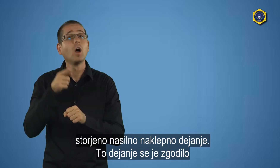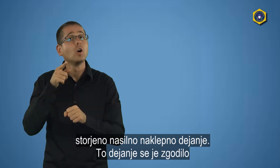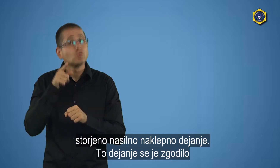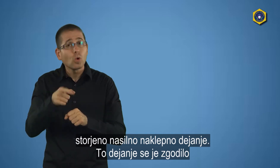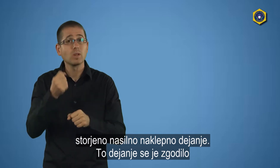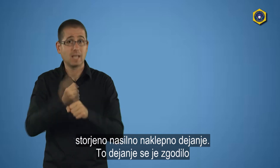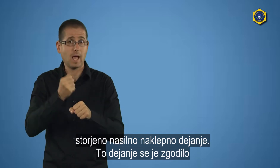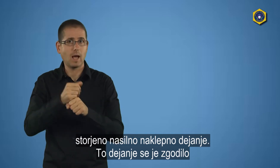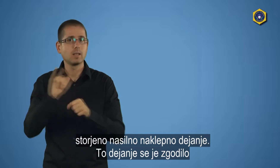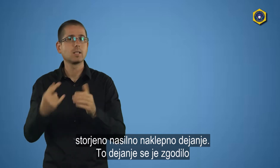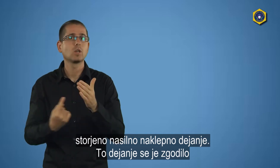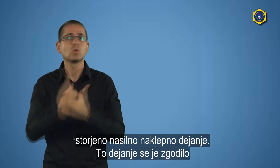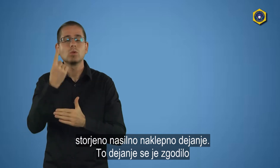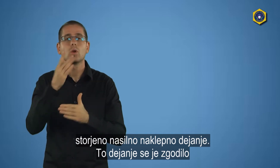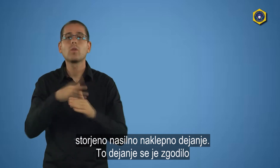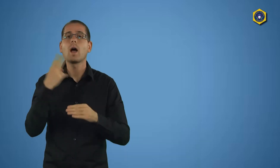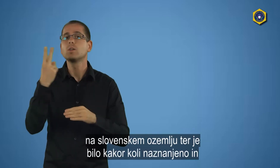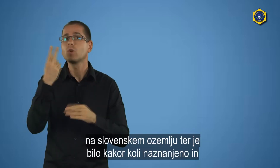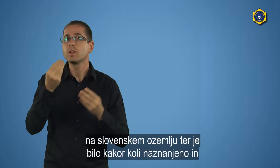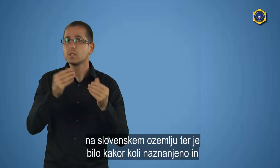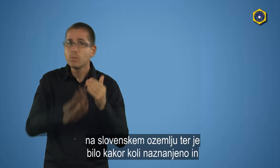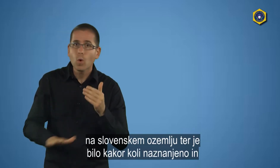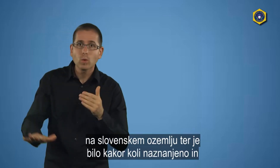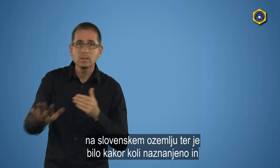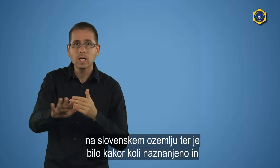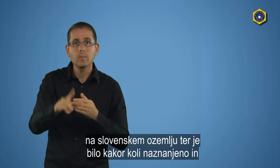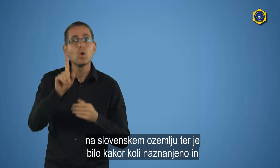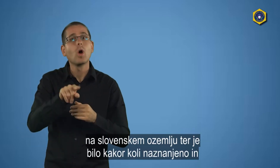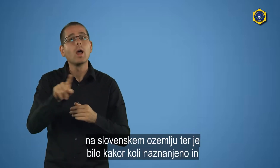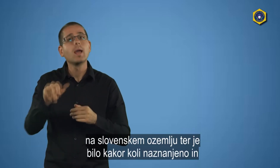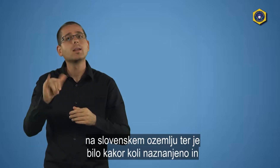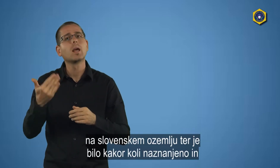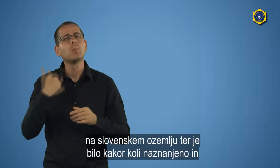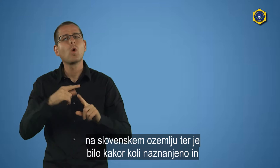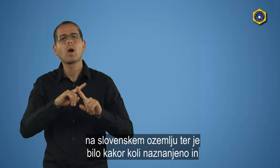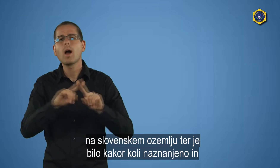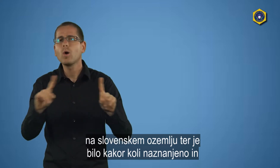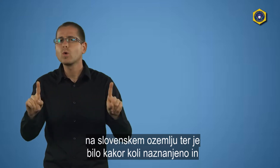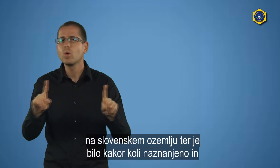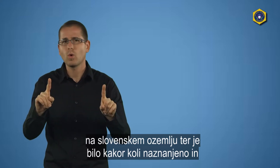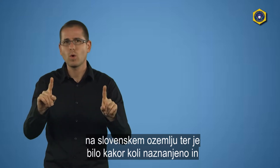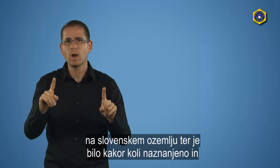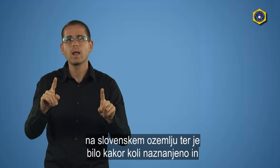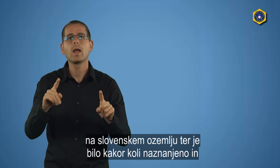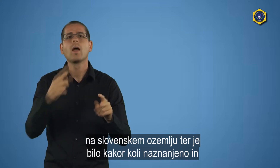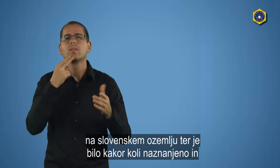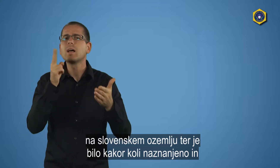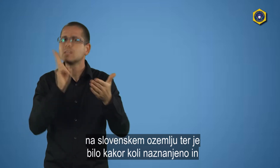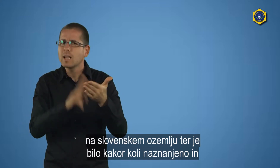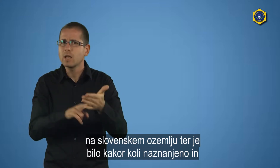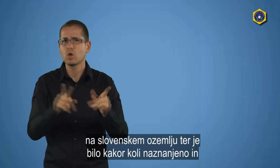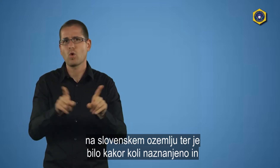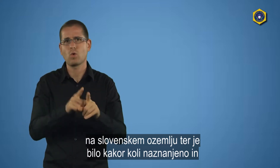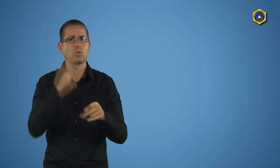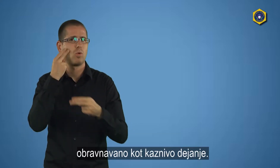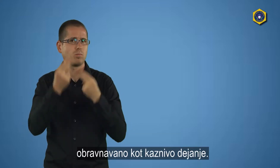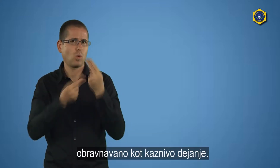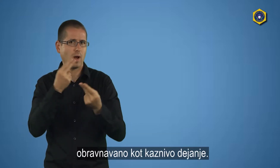To dejanje se je zgodilo na slovenskem ozemlju ter je bilo kakorkoli naznanjeno in obravnavano kot kaznivo